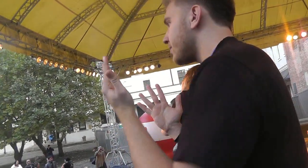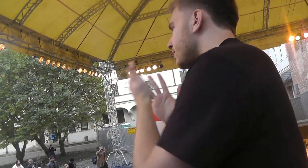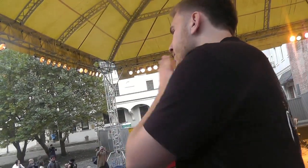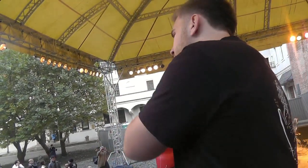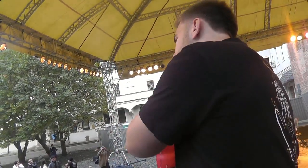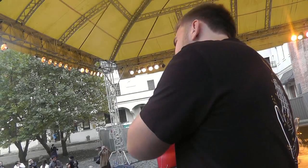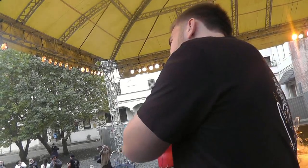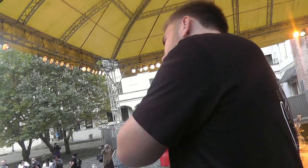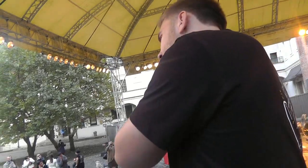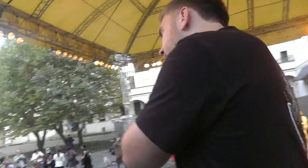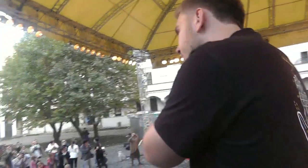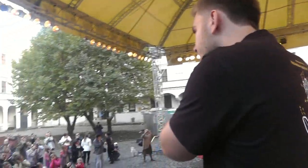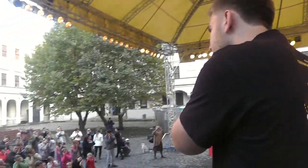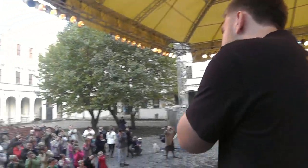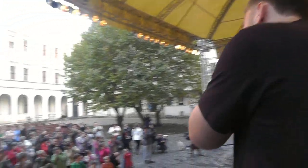rasa